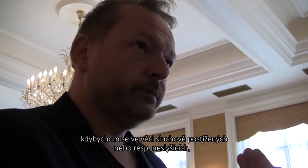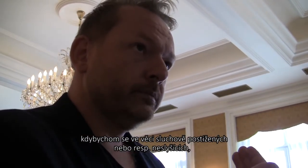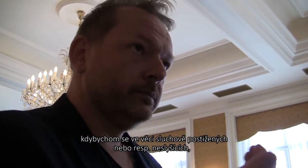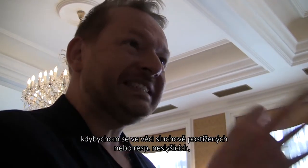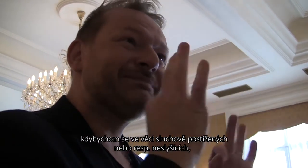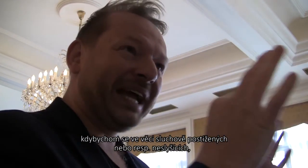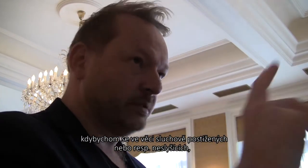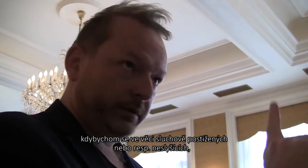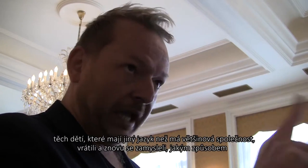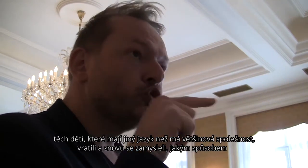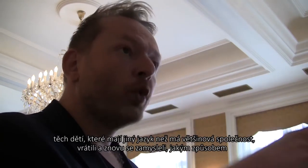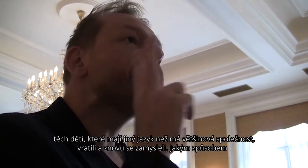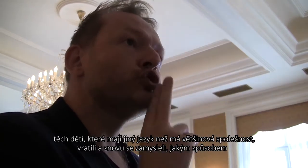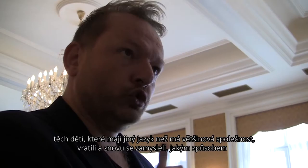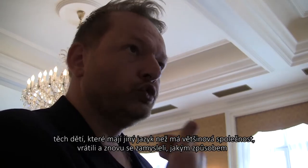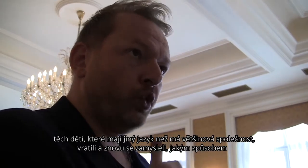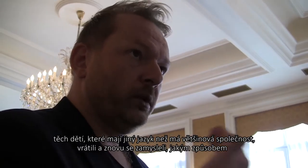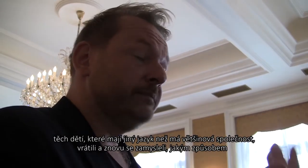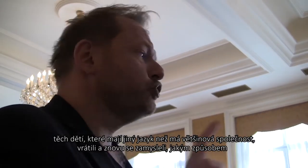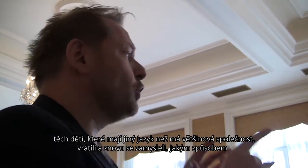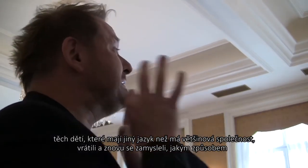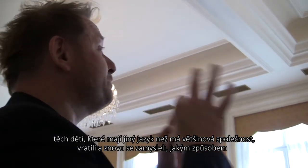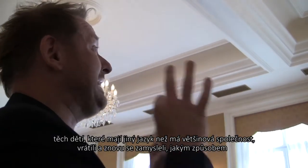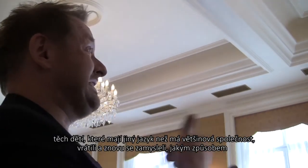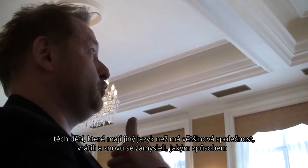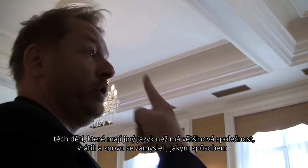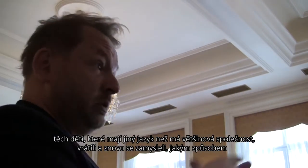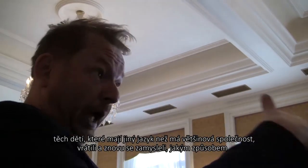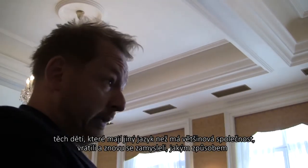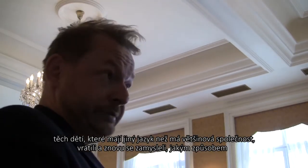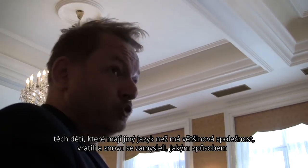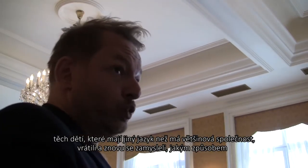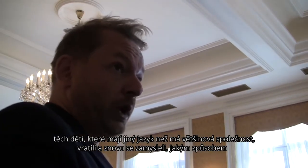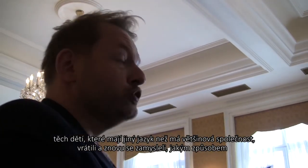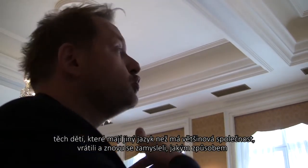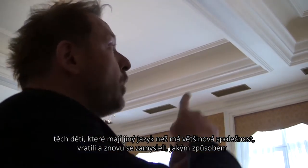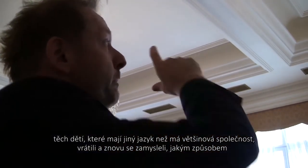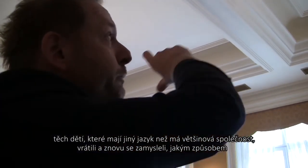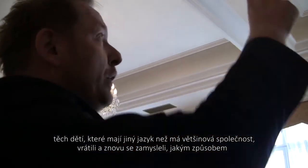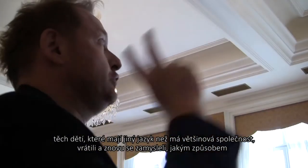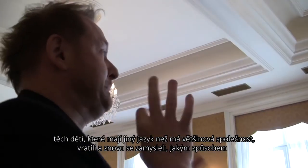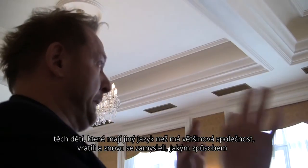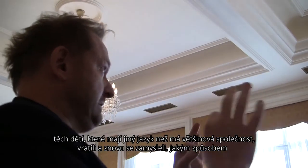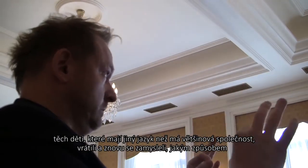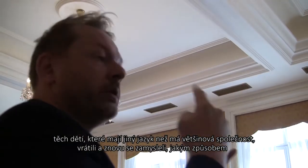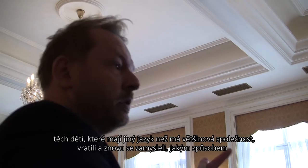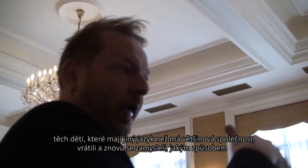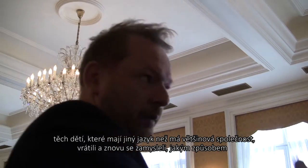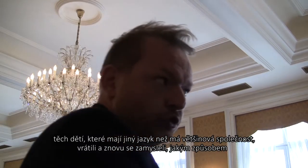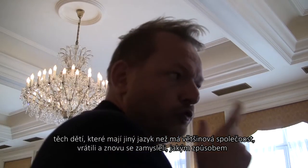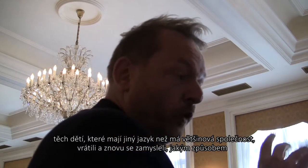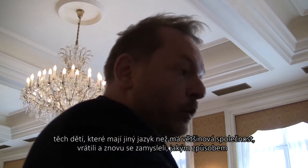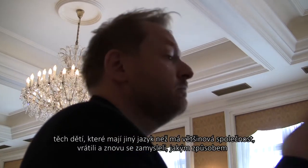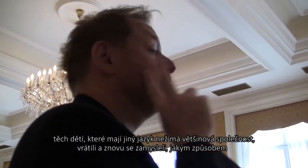nebo respektive neslyšících, tedy dětí, které mají jiný jazyk, než má většinová společnost, vrátili a znovu